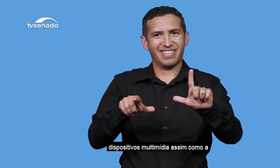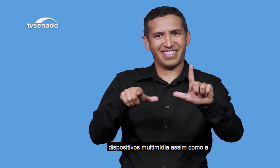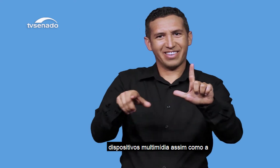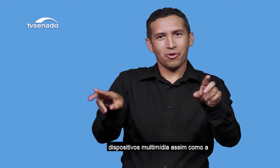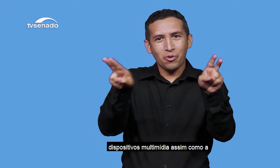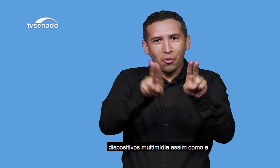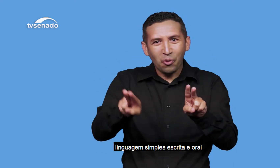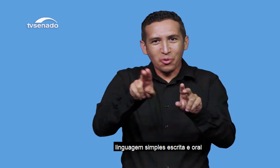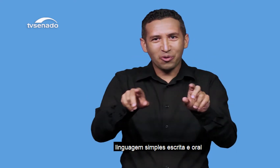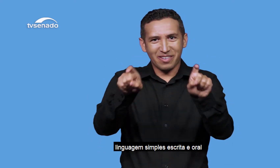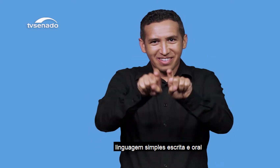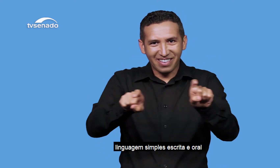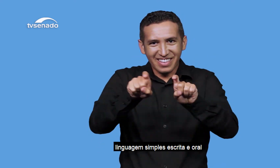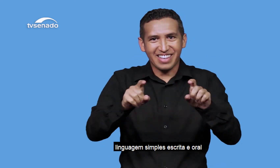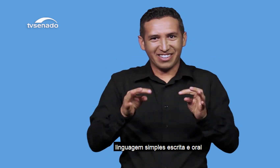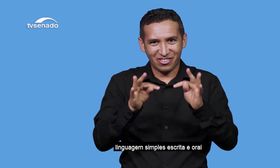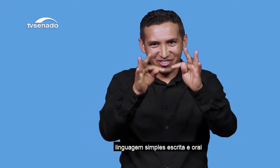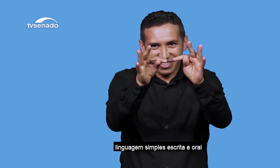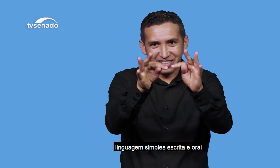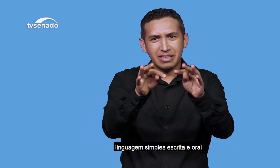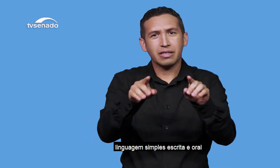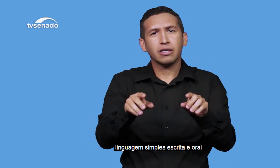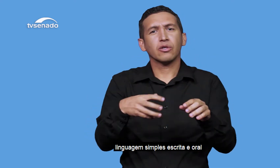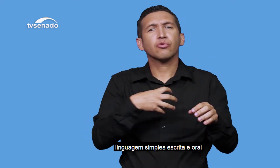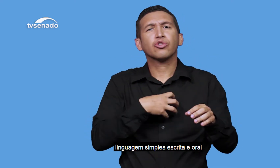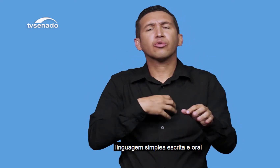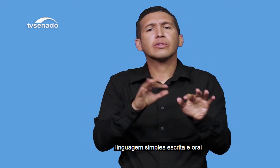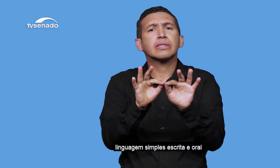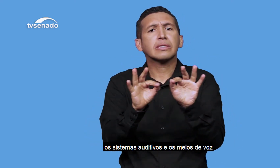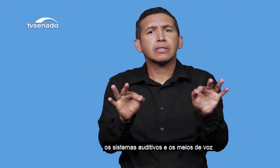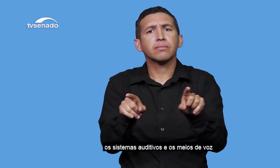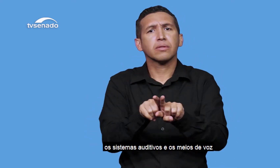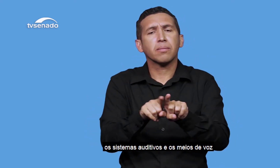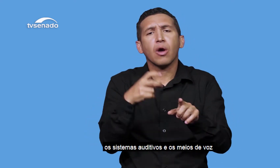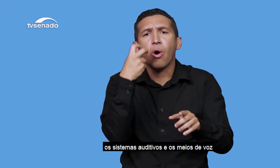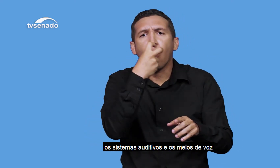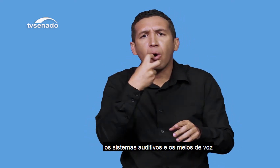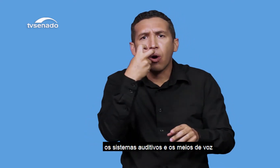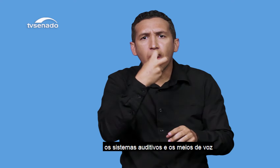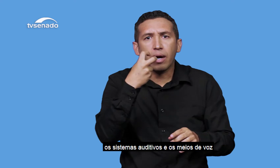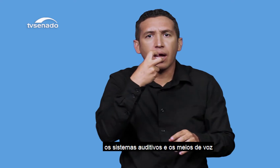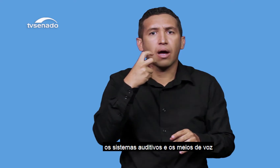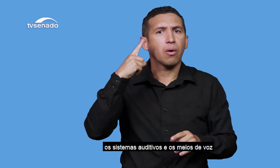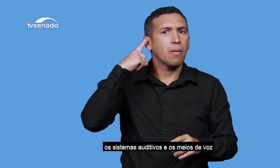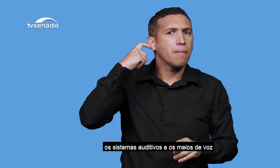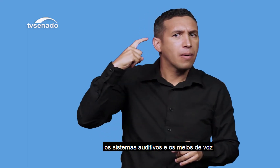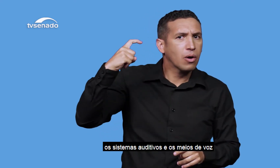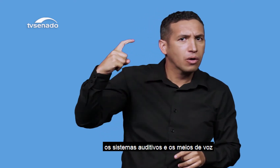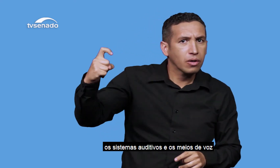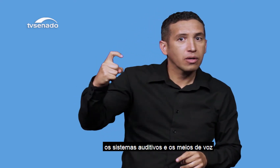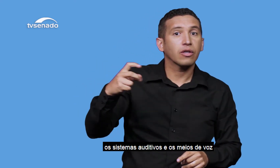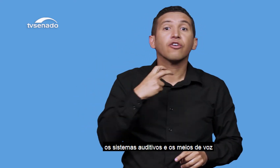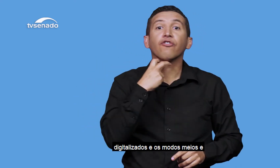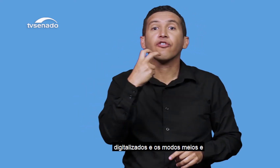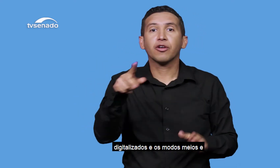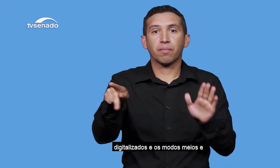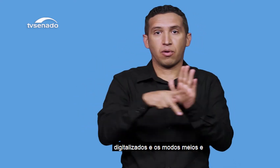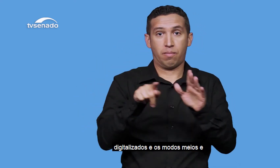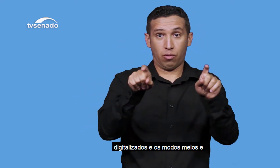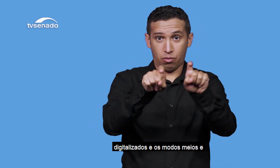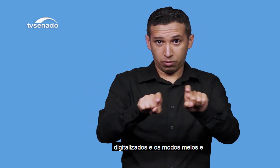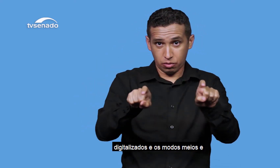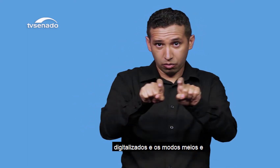assim como a linguagem simples escrita e oral os sistemas auditivos e os meios de voz